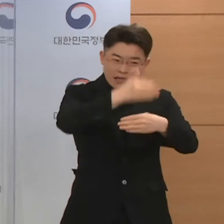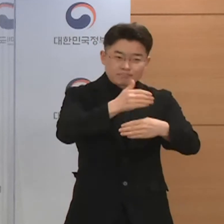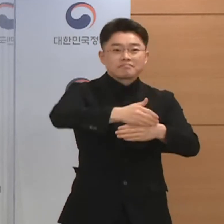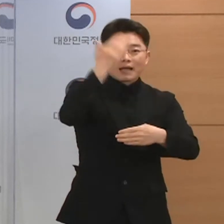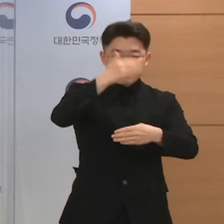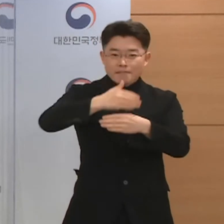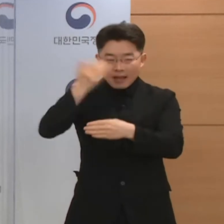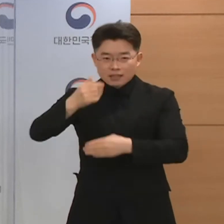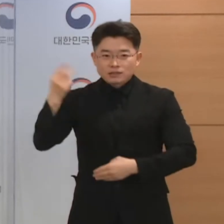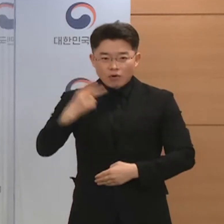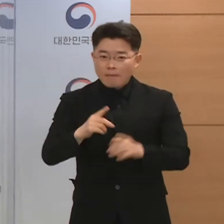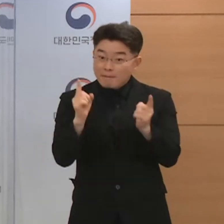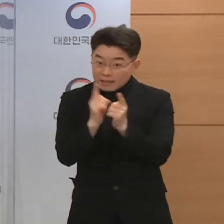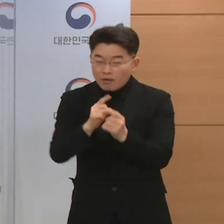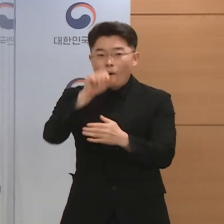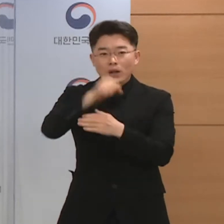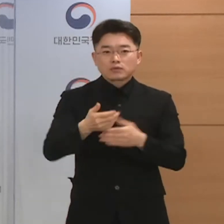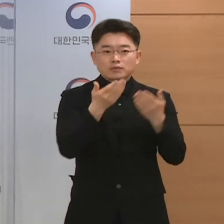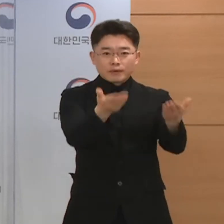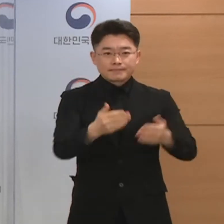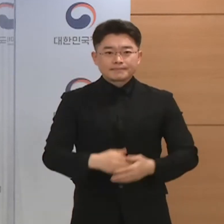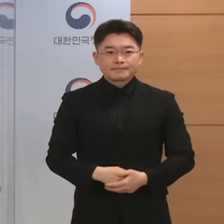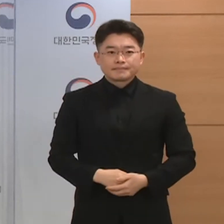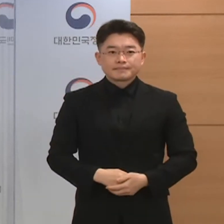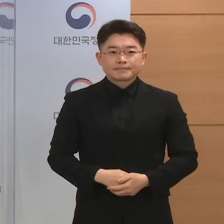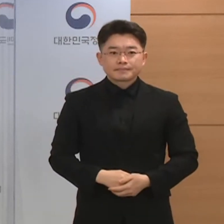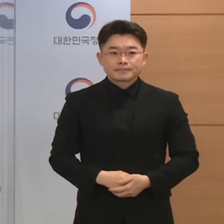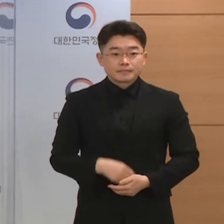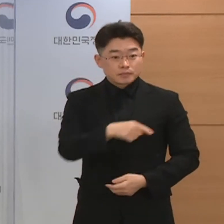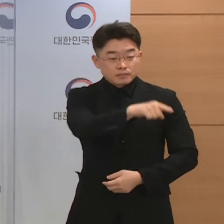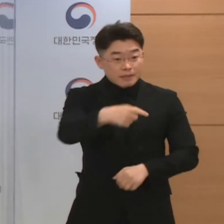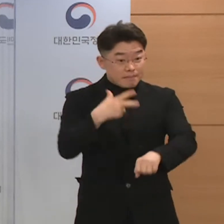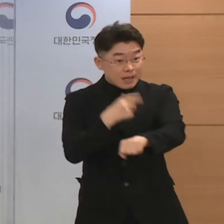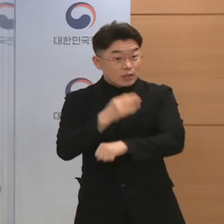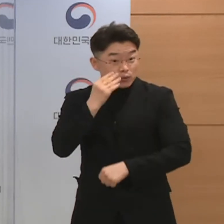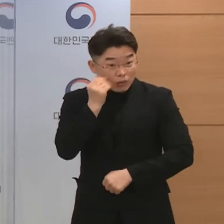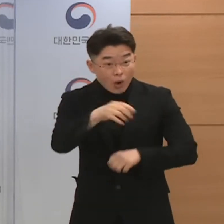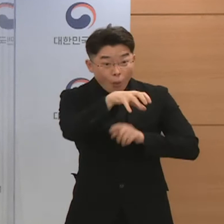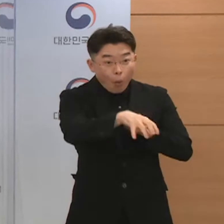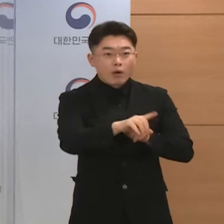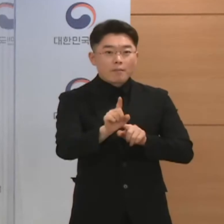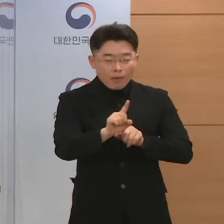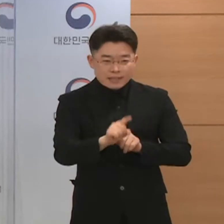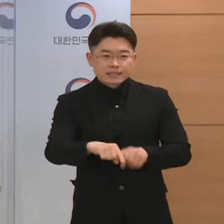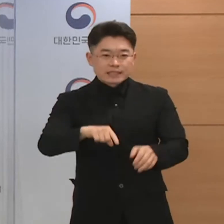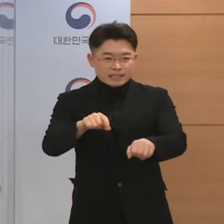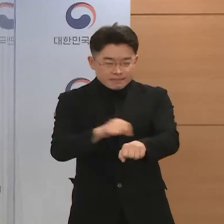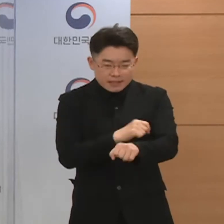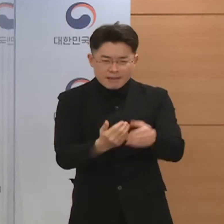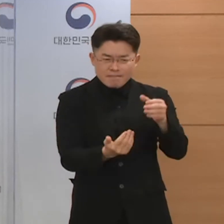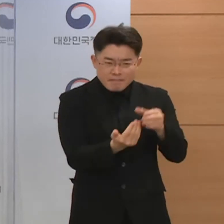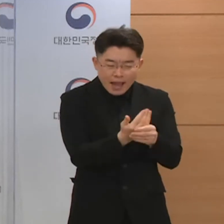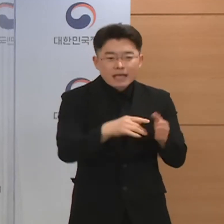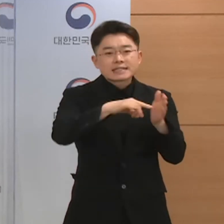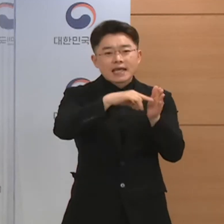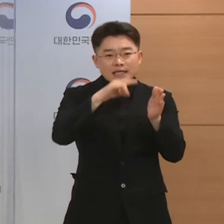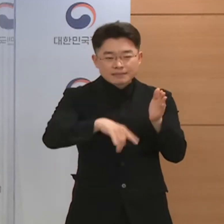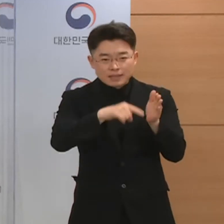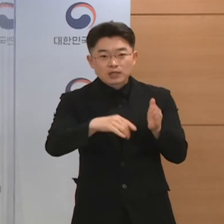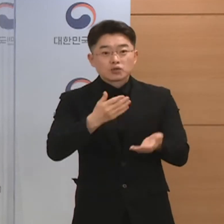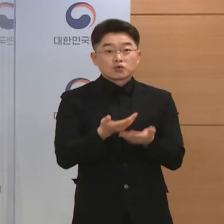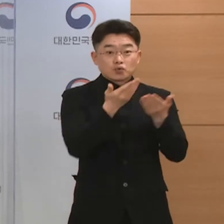금지 등을 완화할 수 있습니다. 이에 더해 우수 지자체는 재난안전특별교부세 지원과